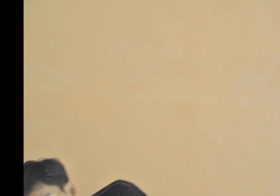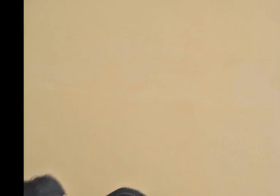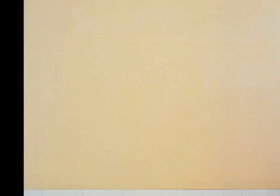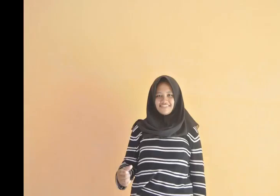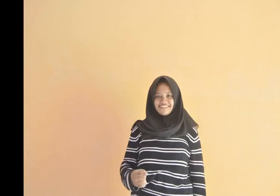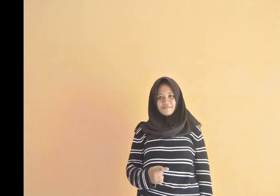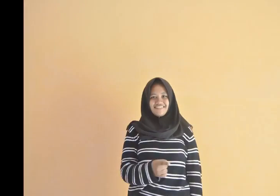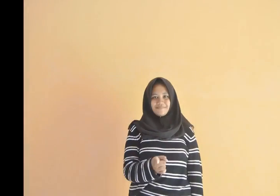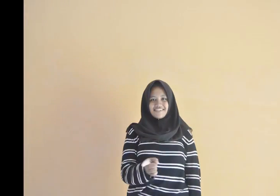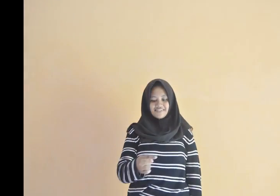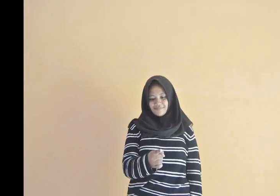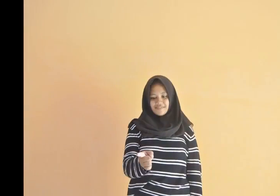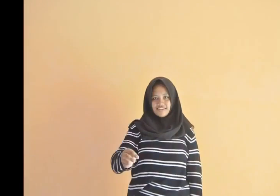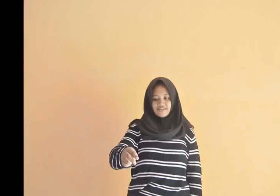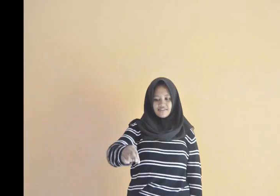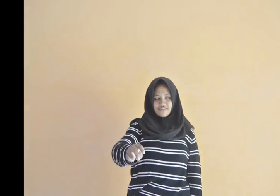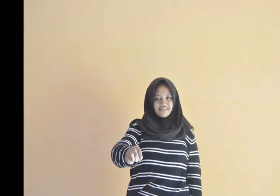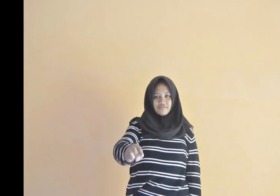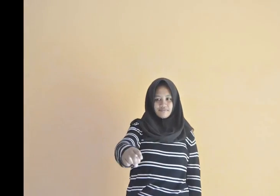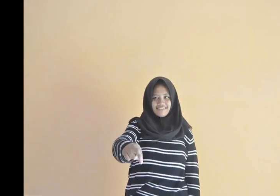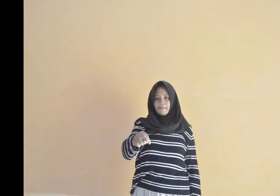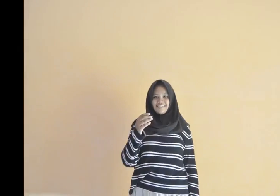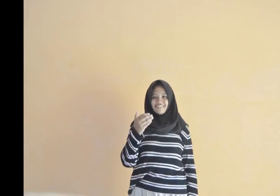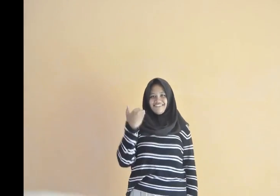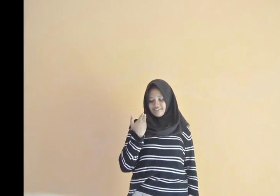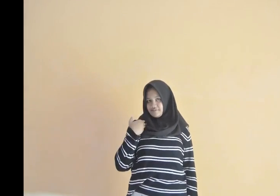berpisah. Datang akan pergi.